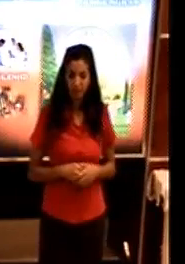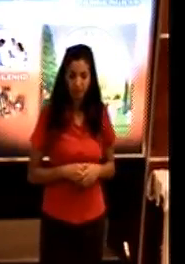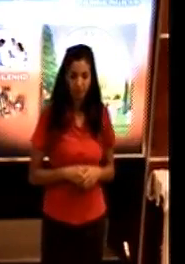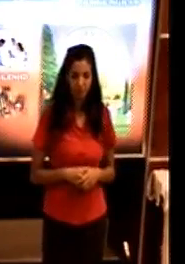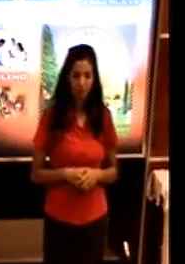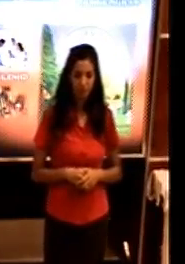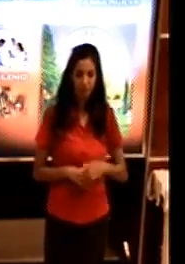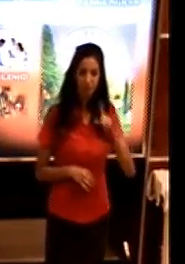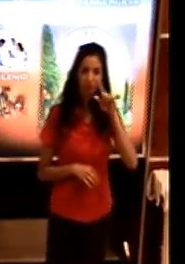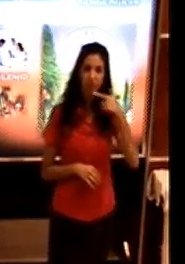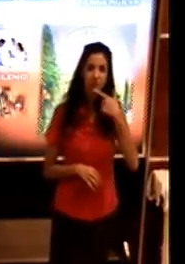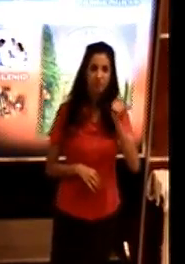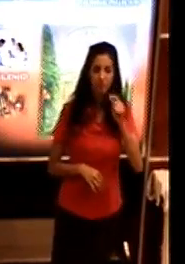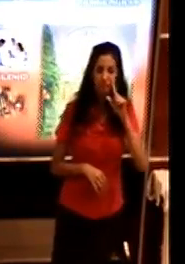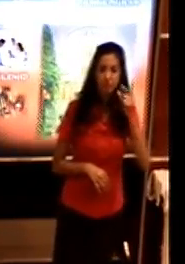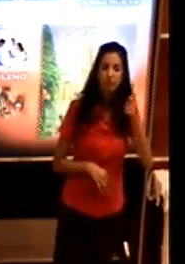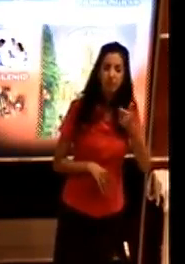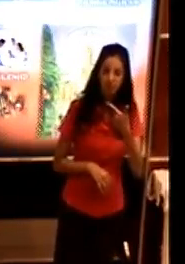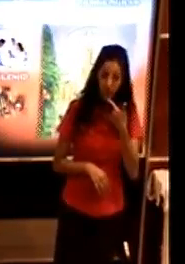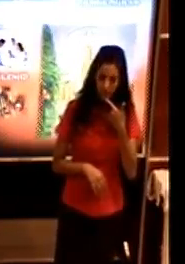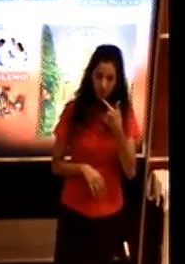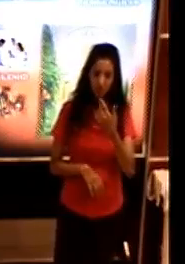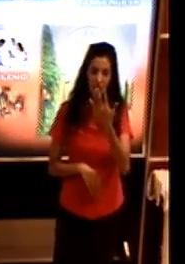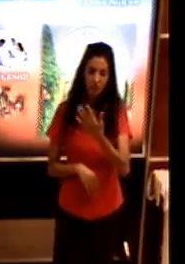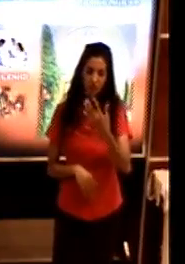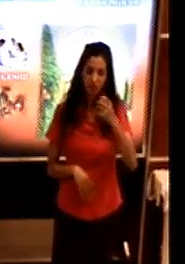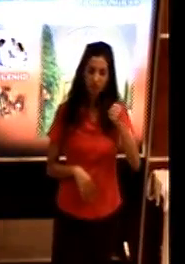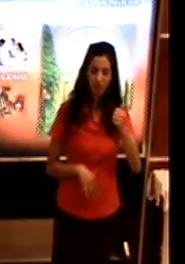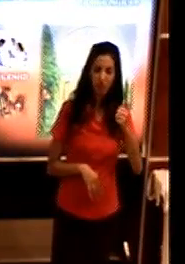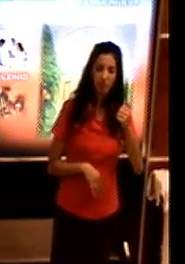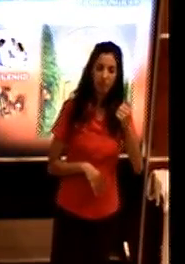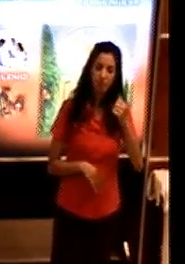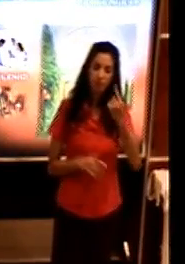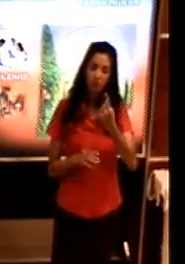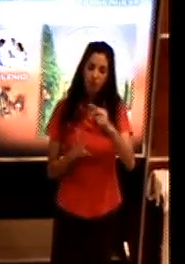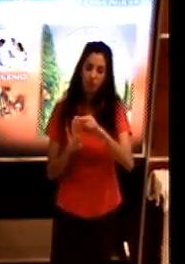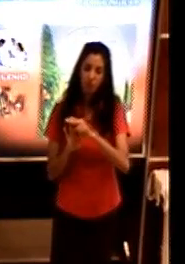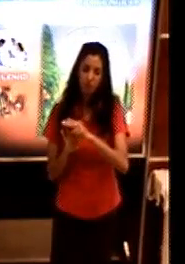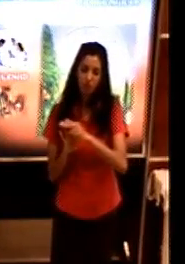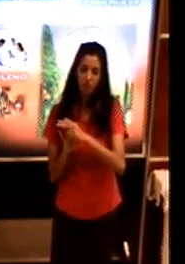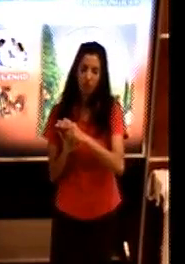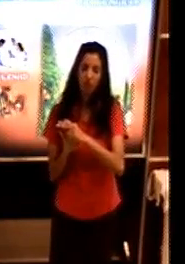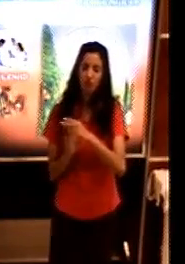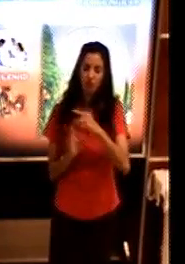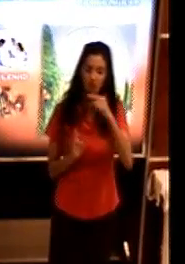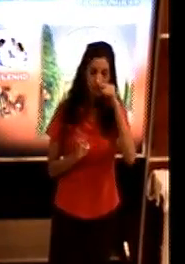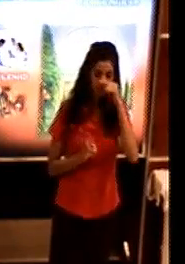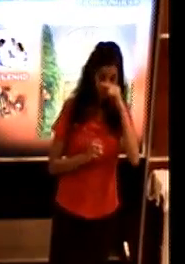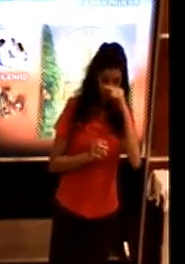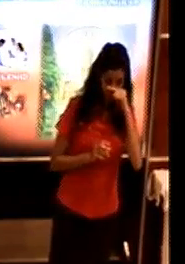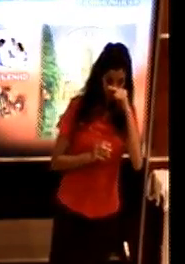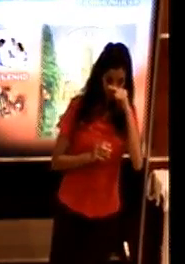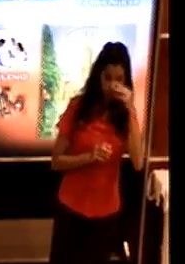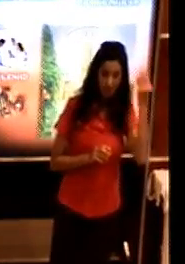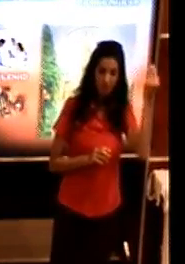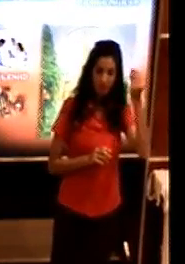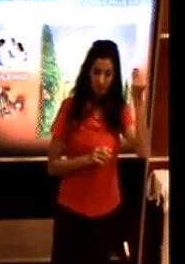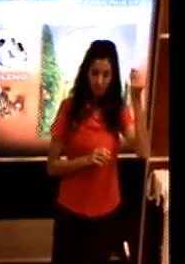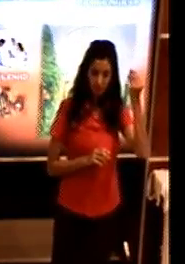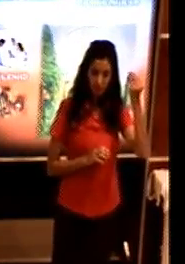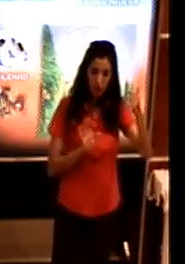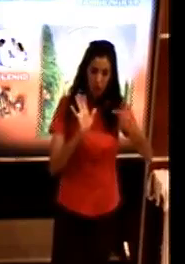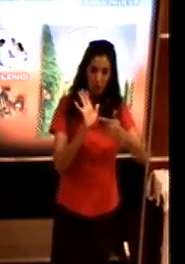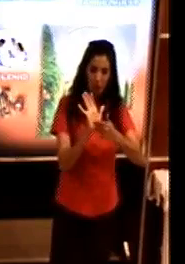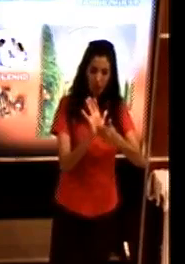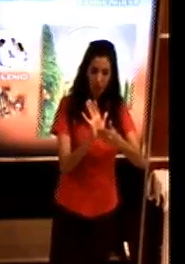Según Isaías 56, 1 al 7, el sábado sería señal solo para la iglesia del tiempo